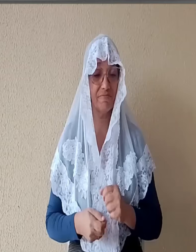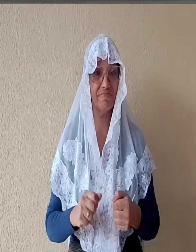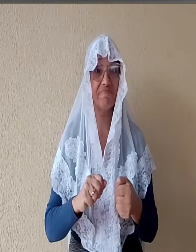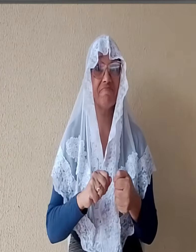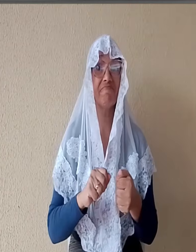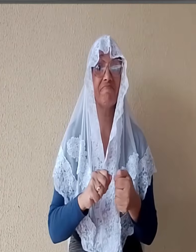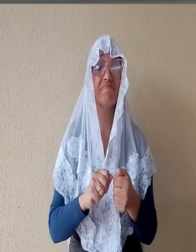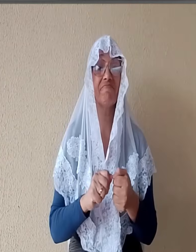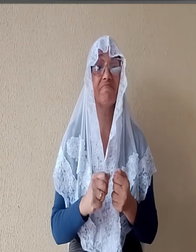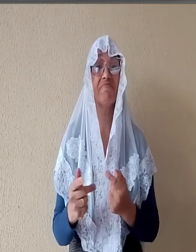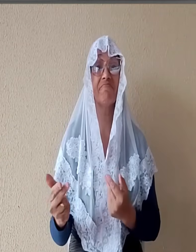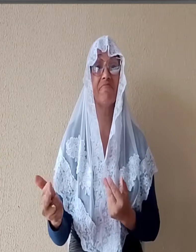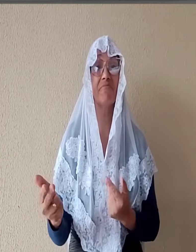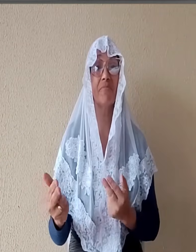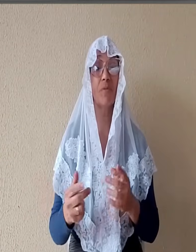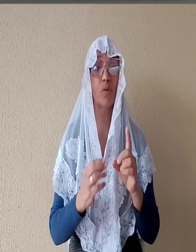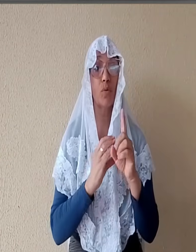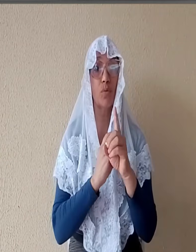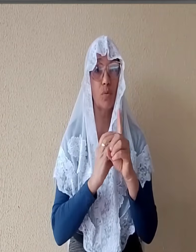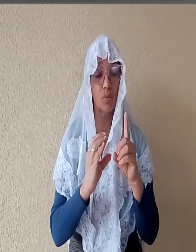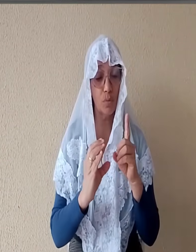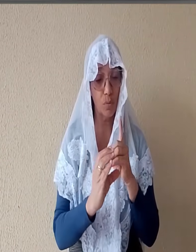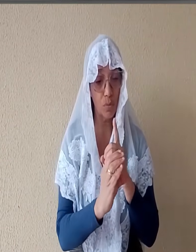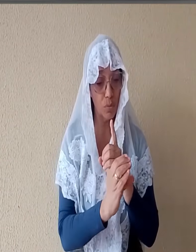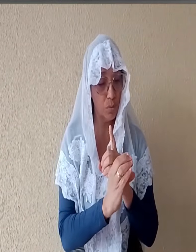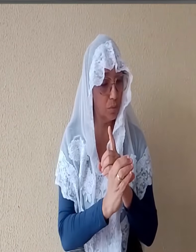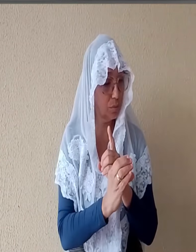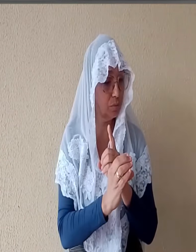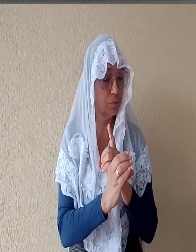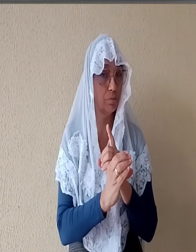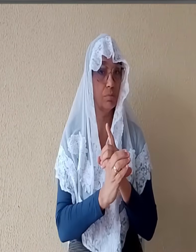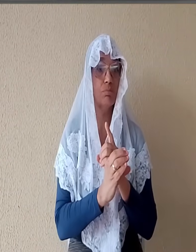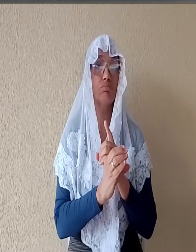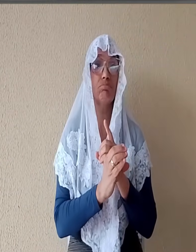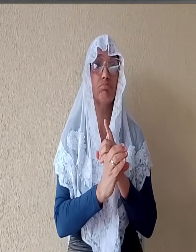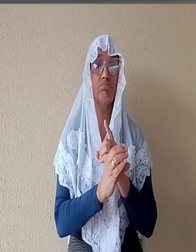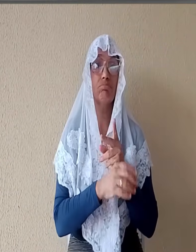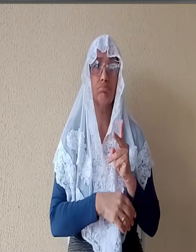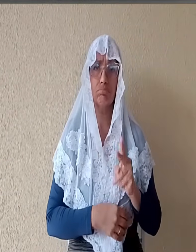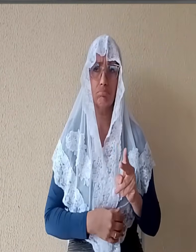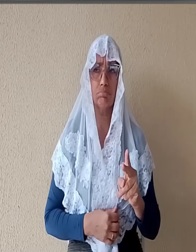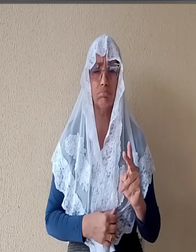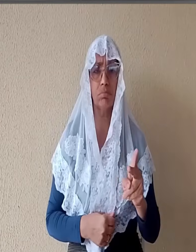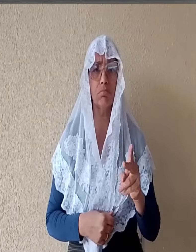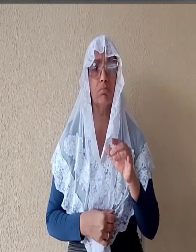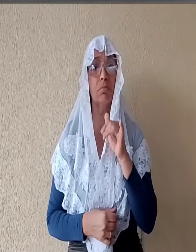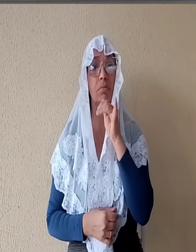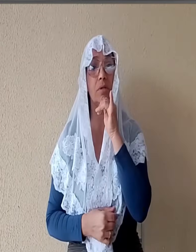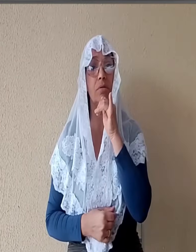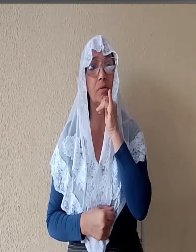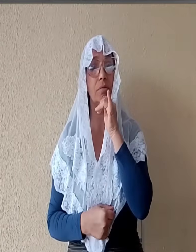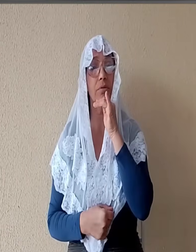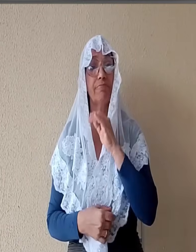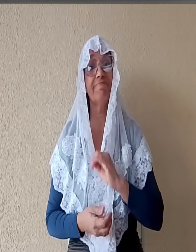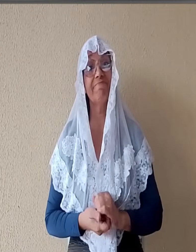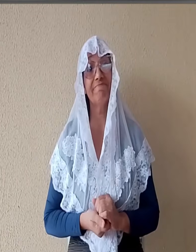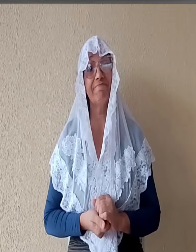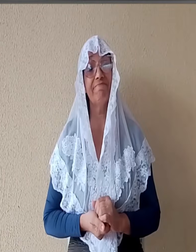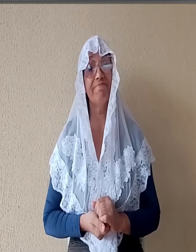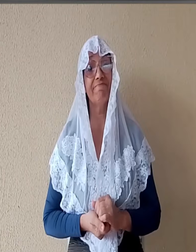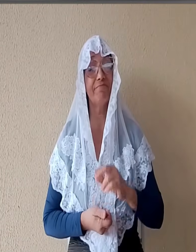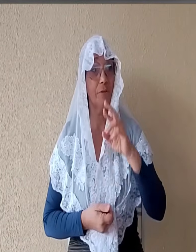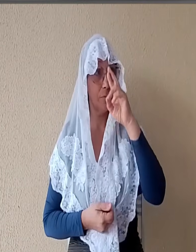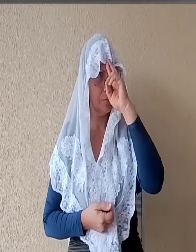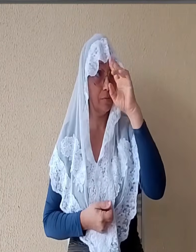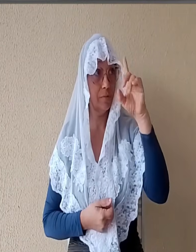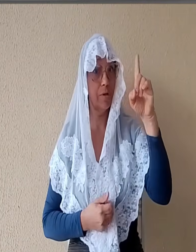assim? Não se muda nada. Mesma coisa Josué fazia lá. E o maior mistério, irmão, foi quando Deus revelou para o teu